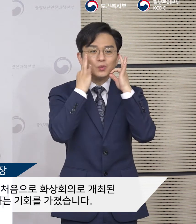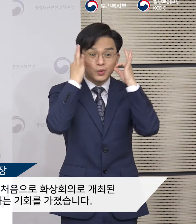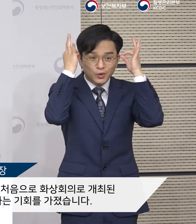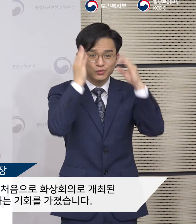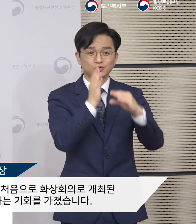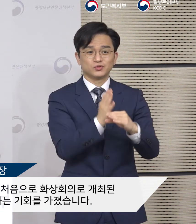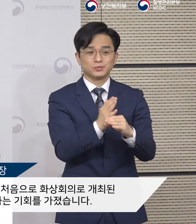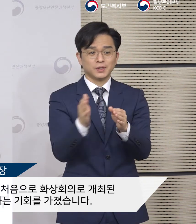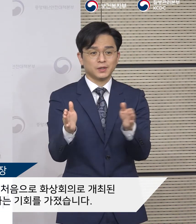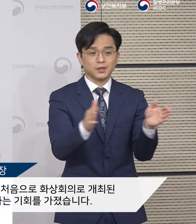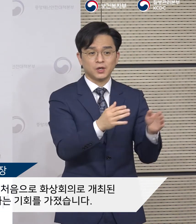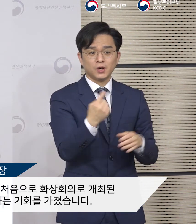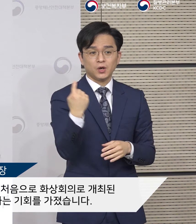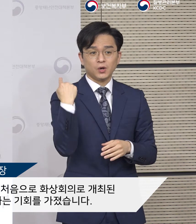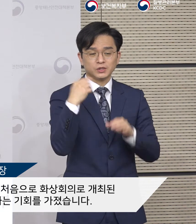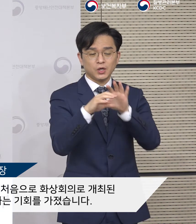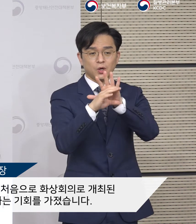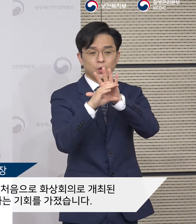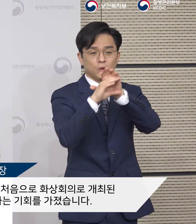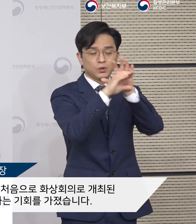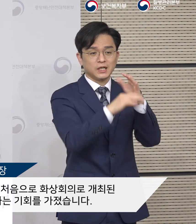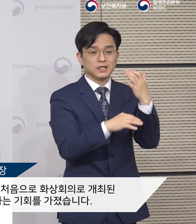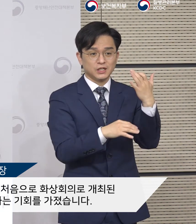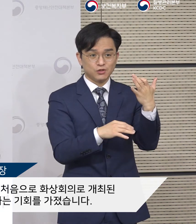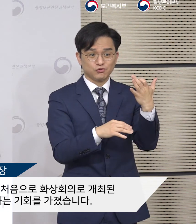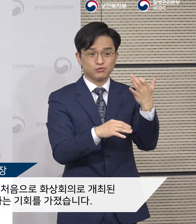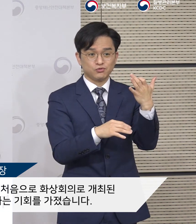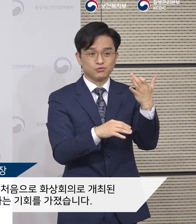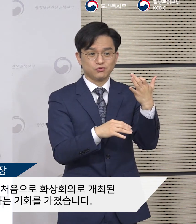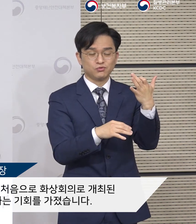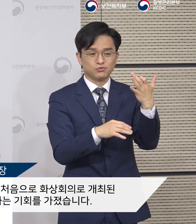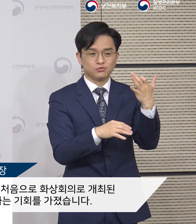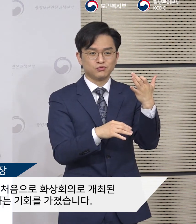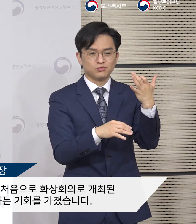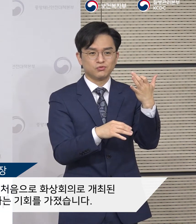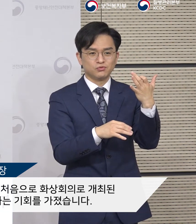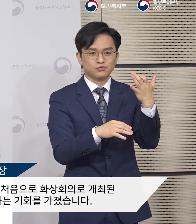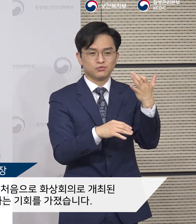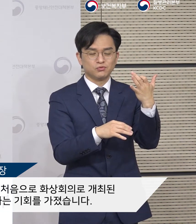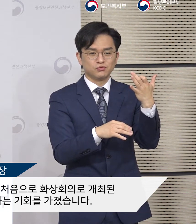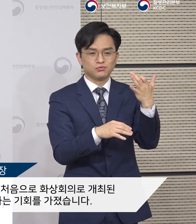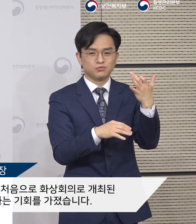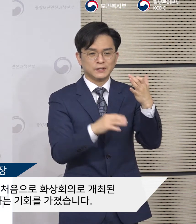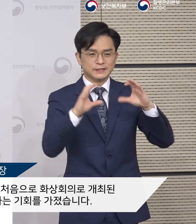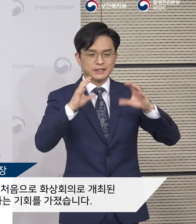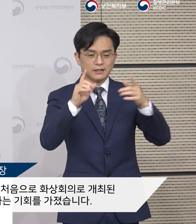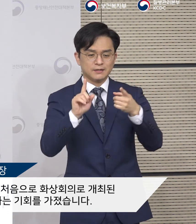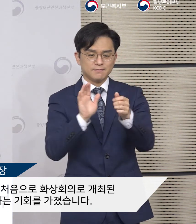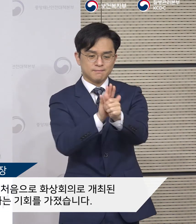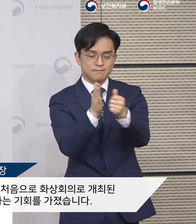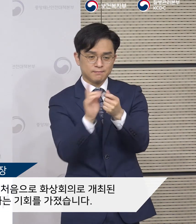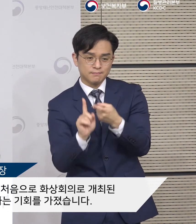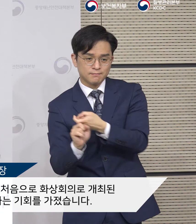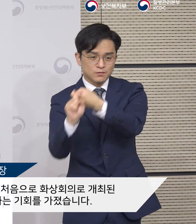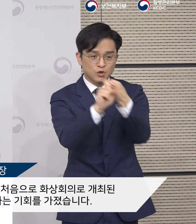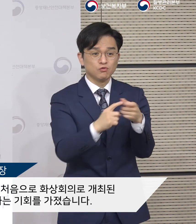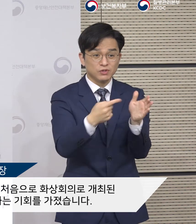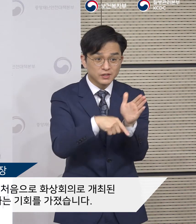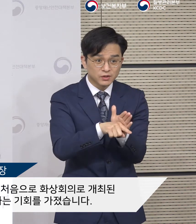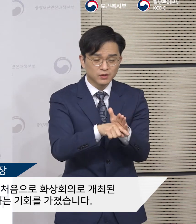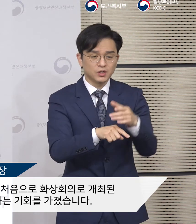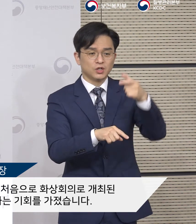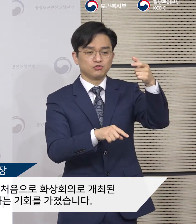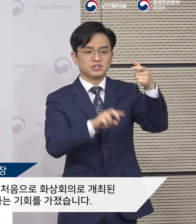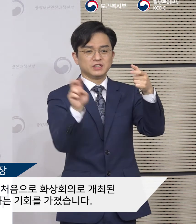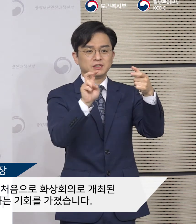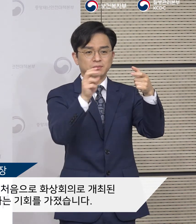어제는 코로나19 확산에 대응하기 위해 사상 처음으로 화상회의로 개최된 G20 정상회의에서 우리의